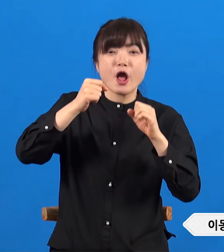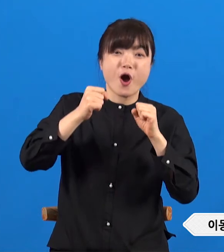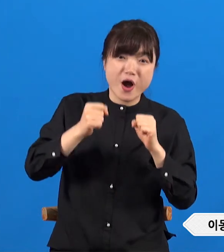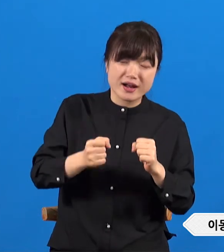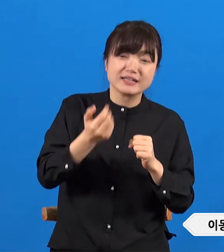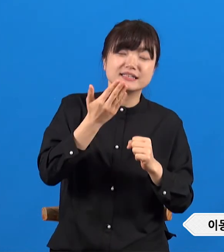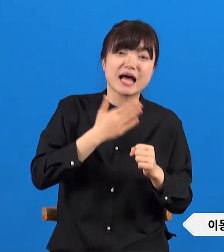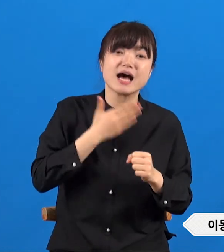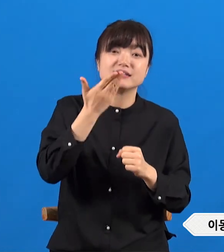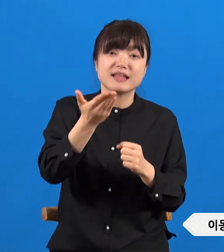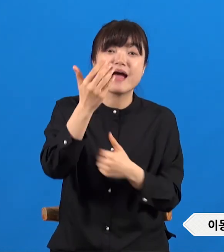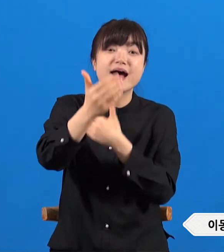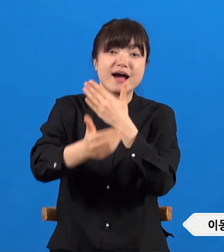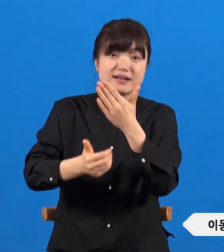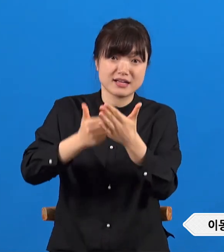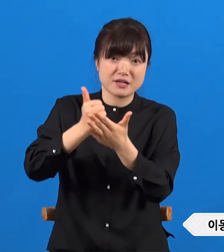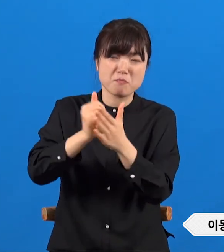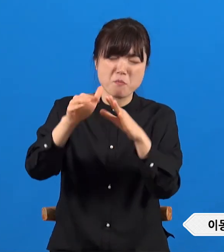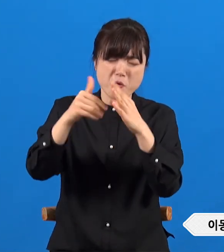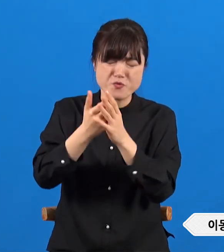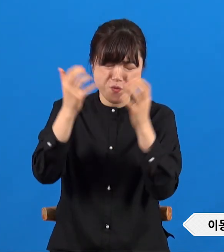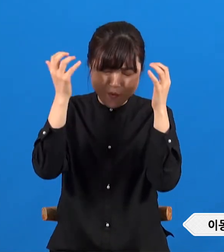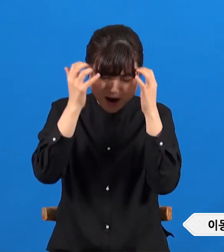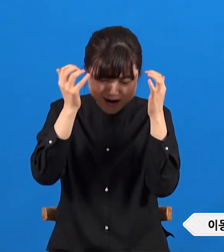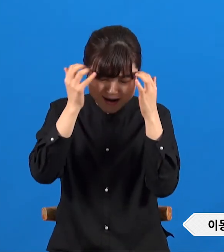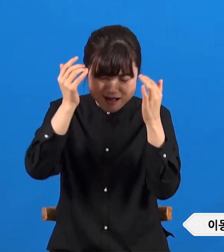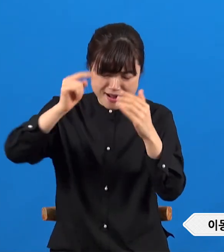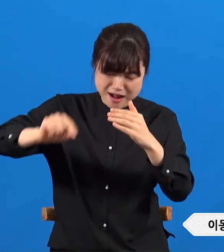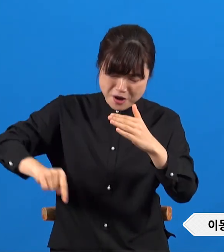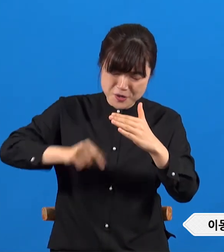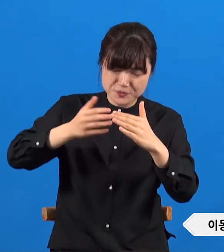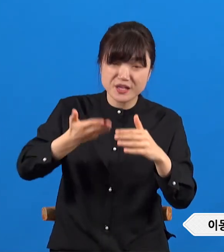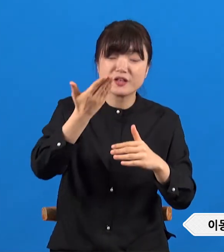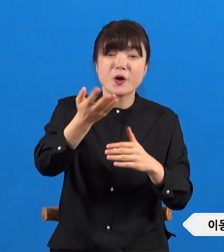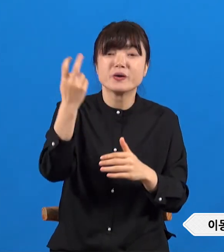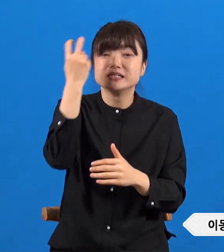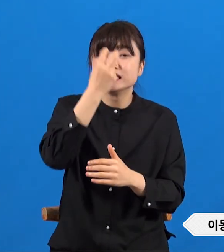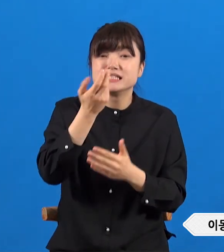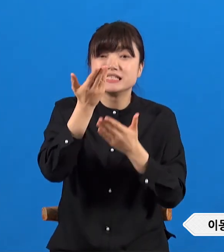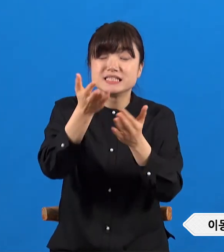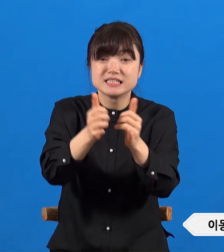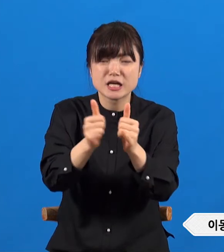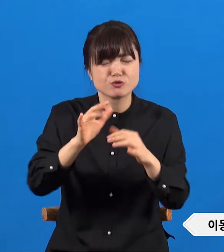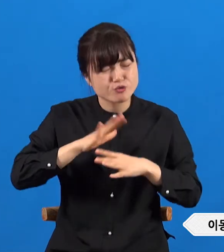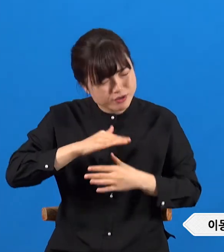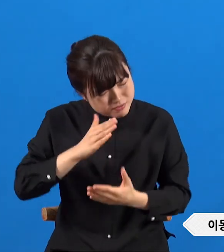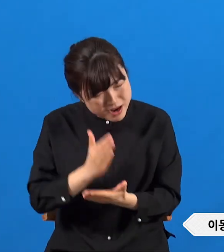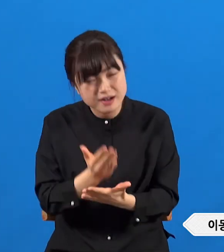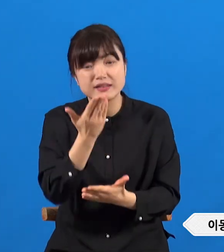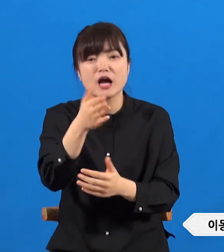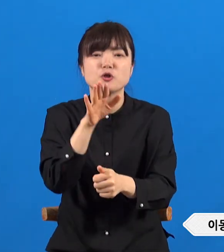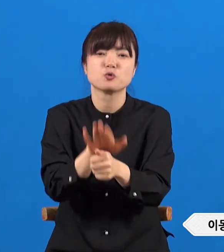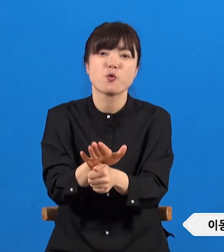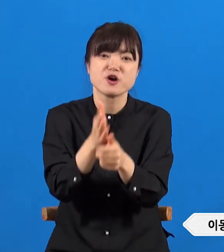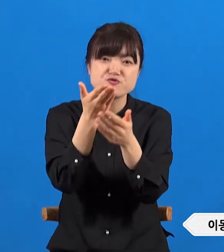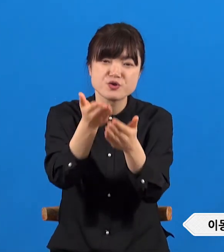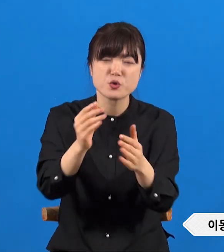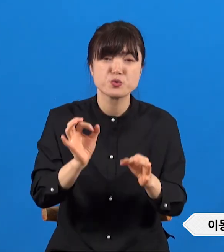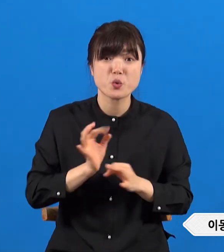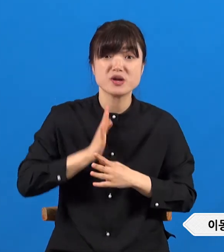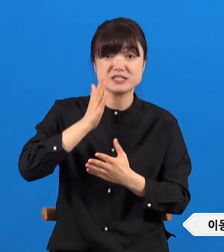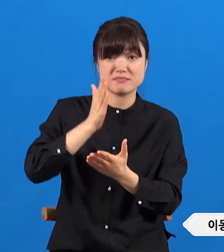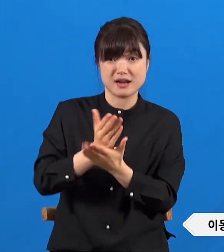거하라. 나는 네 하나님이니 모든 환난 가운데서 너를 지키는 자라. 두려워하지 말라. 내가 널